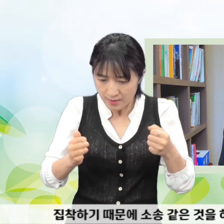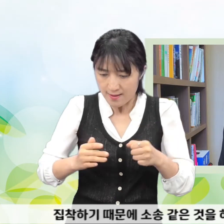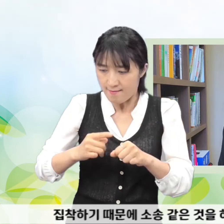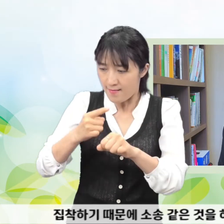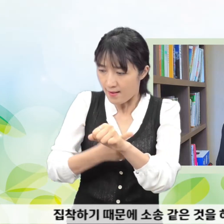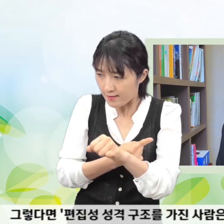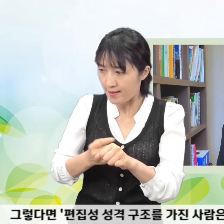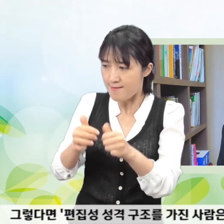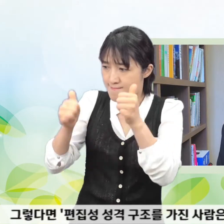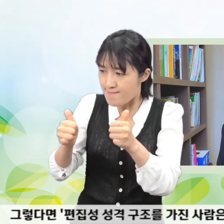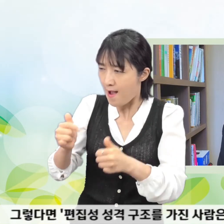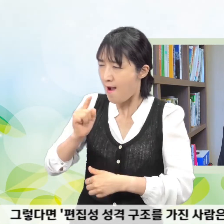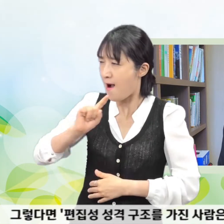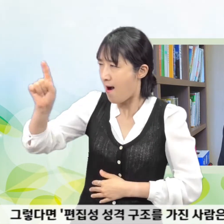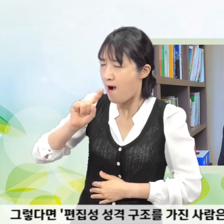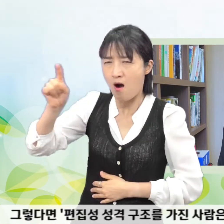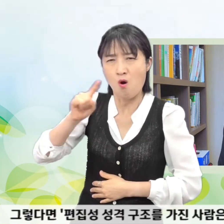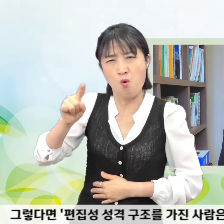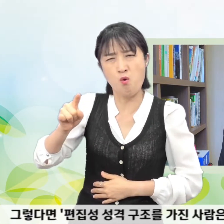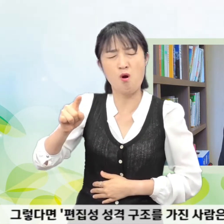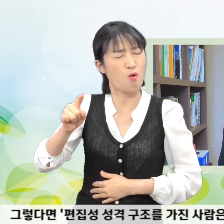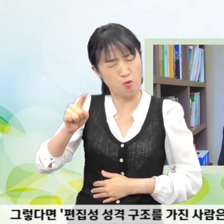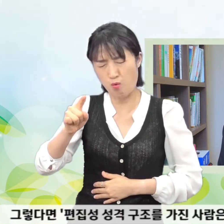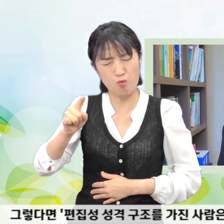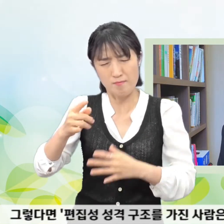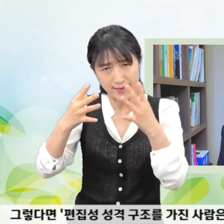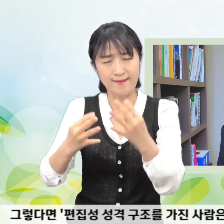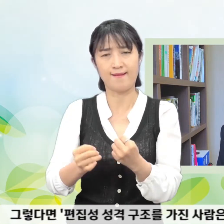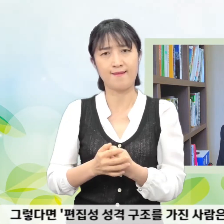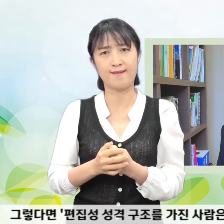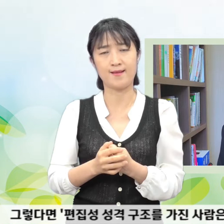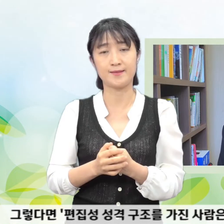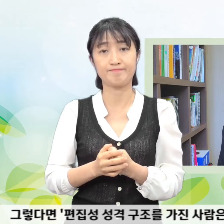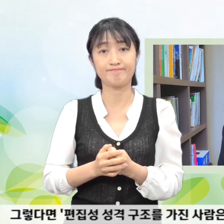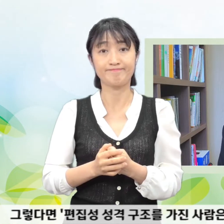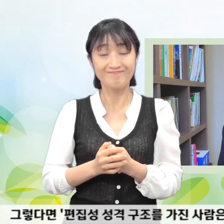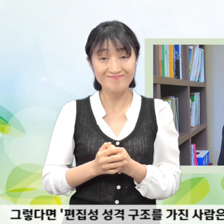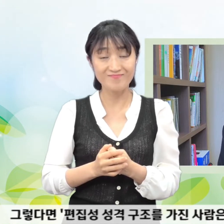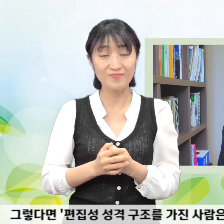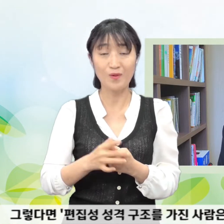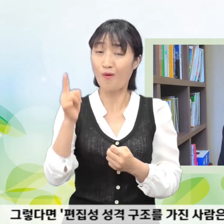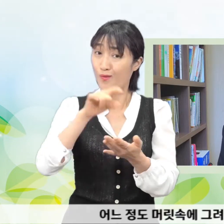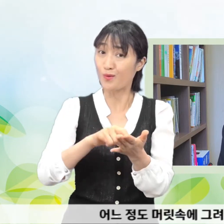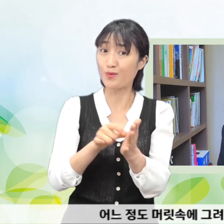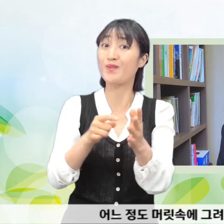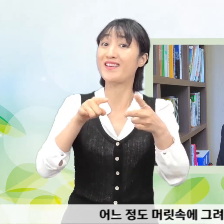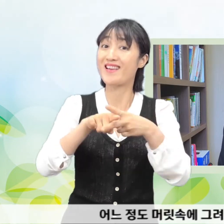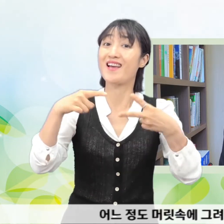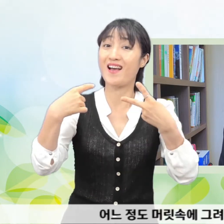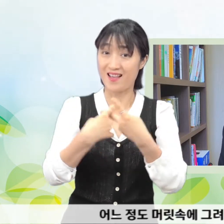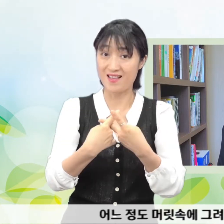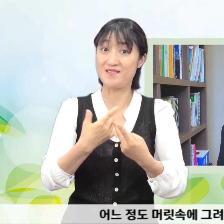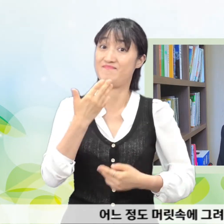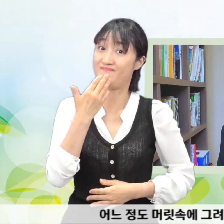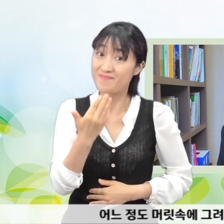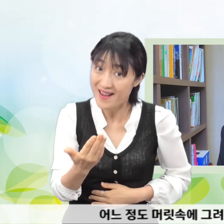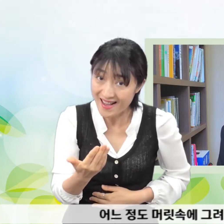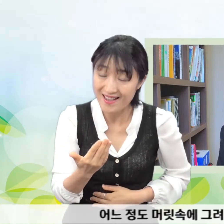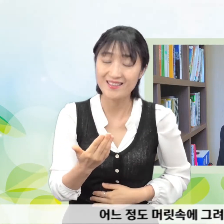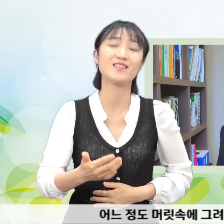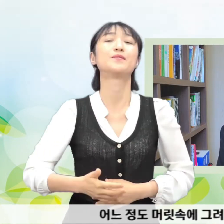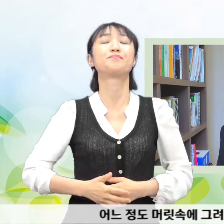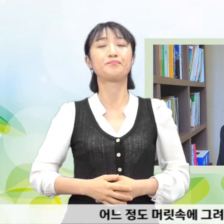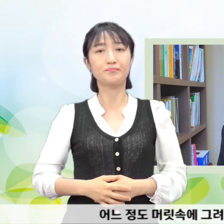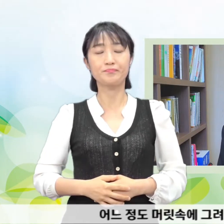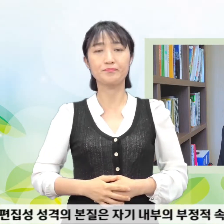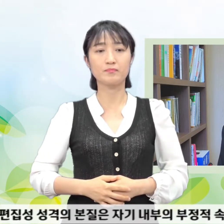많이 있습니다. 자, 그러면 편집성 성격 구조를 갖고 있는 사람들이 어떤 사람이겠다라는 게 이제 어느 정도 머릿속에